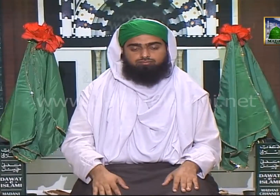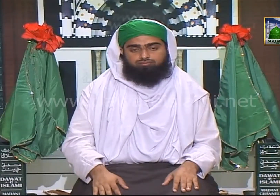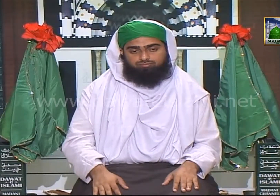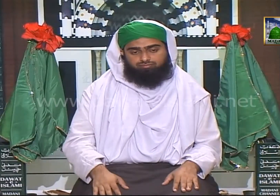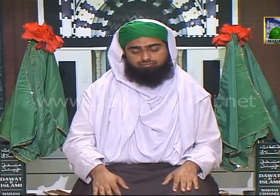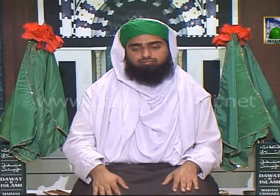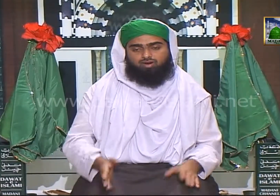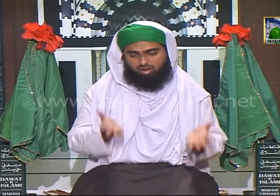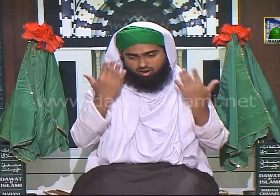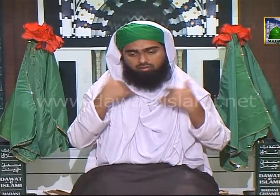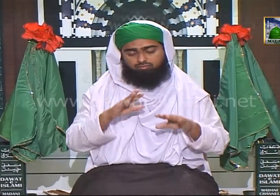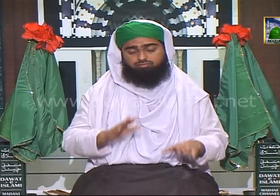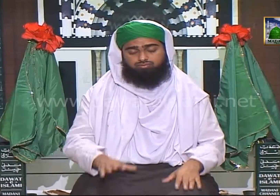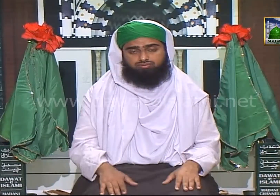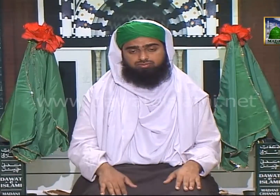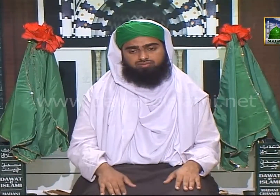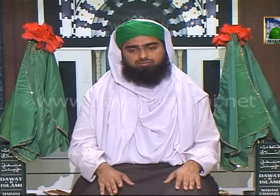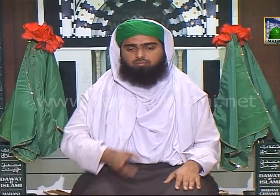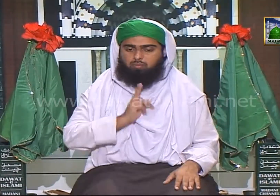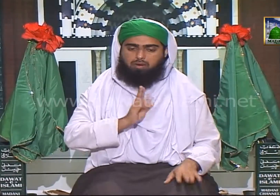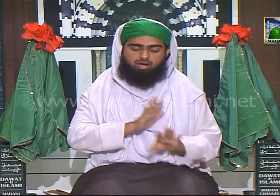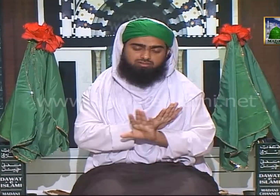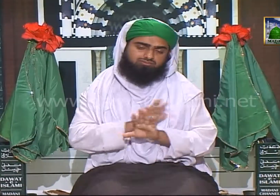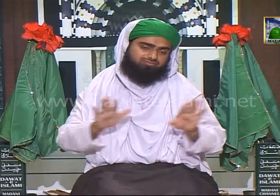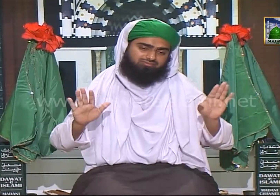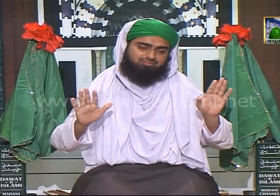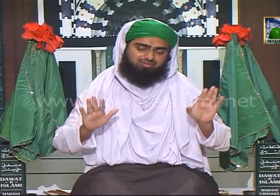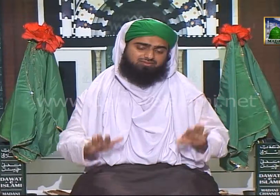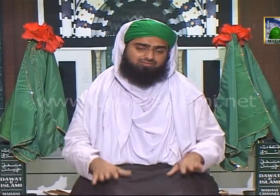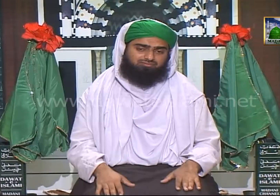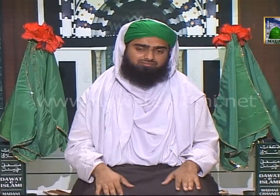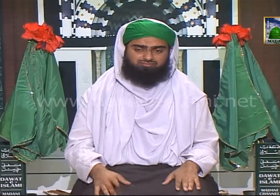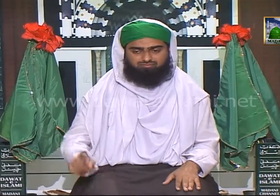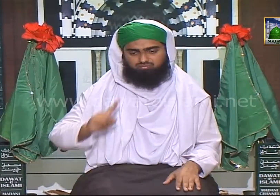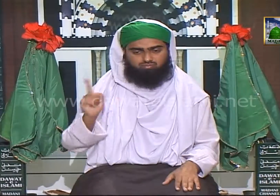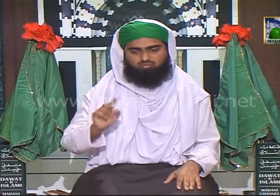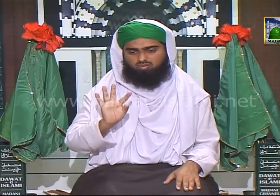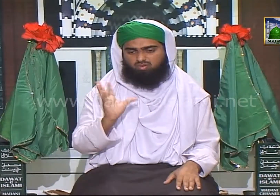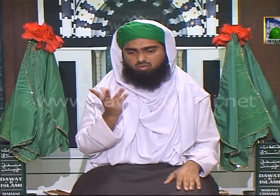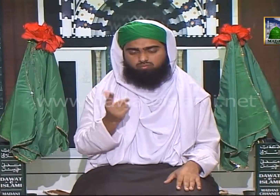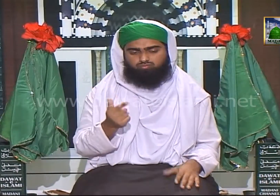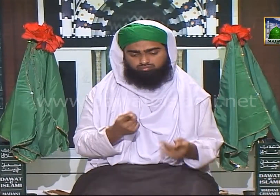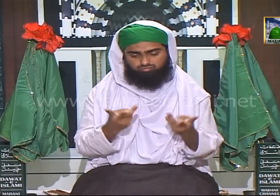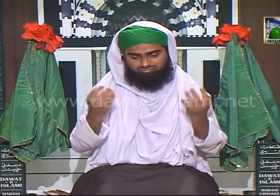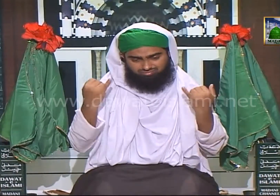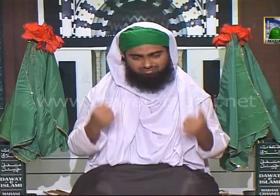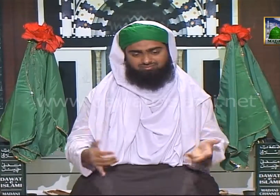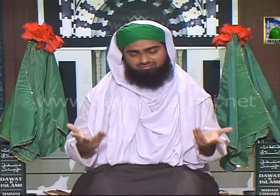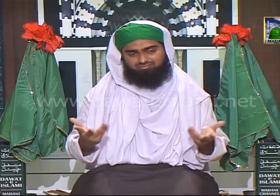ہیں وہ، باقی یہاں تو ماشاءاللہ اچھے اچھے لوگ آتے ہیں، ہم تو ایک ضمن بات کرتے ہیں اور اصولی بات کرتے ہیں کہ آج کل ایسا ہو رہا ہے، اور آپ کو پتا ہے حضرت